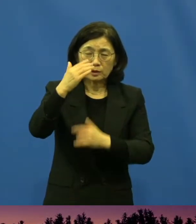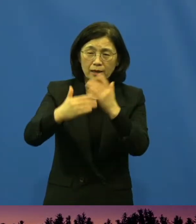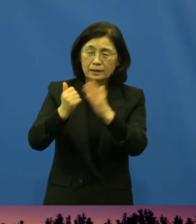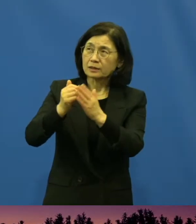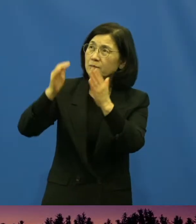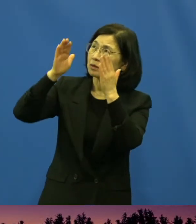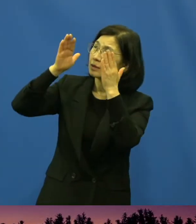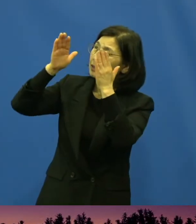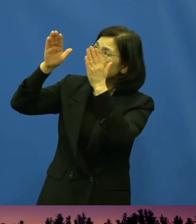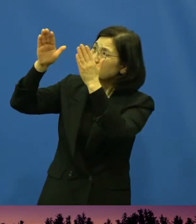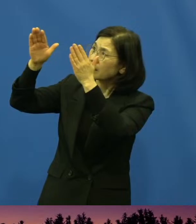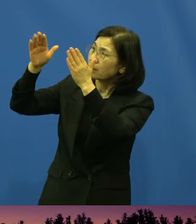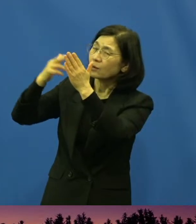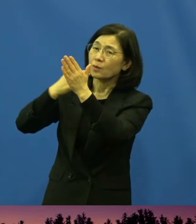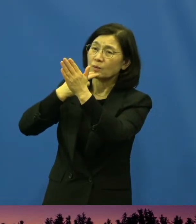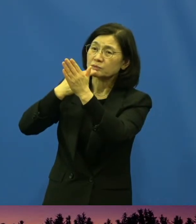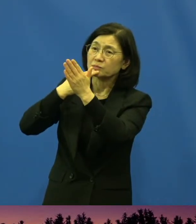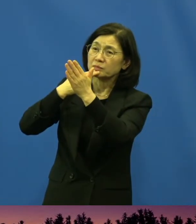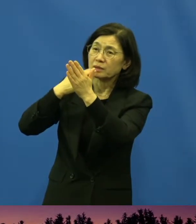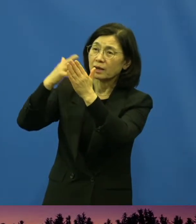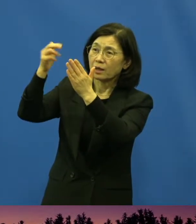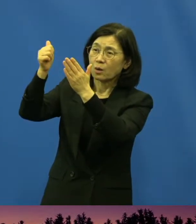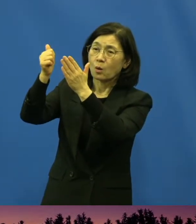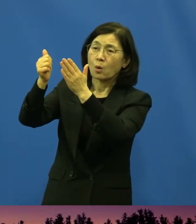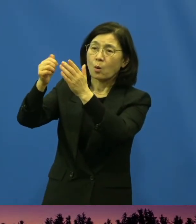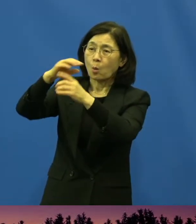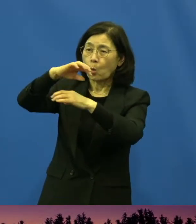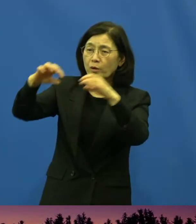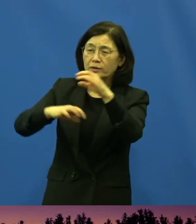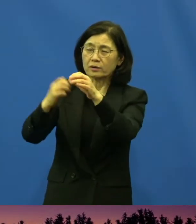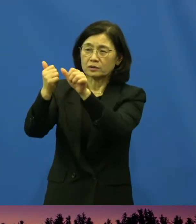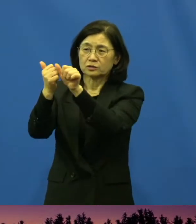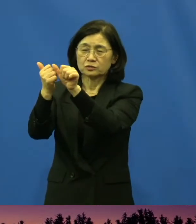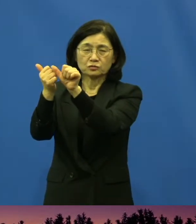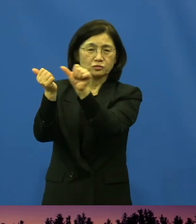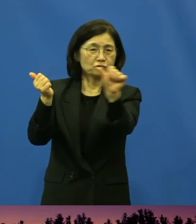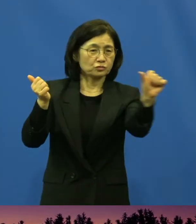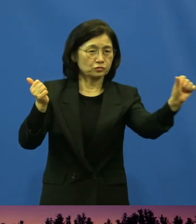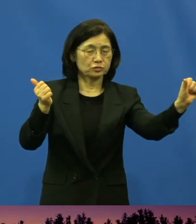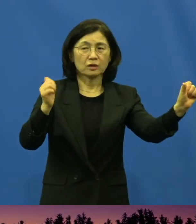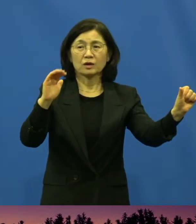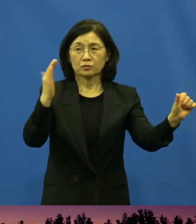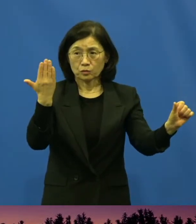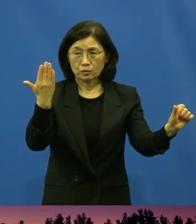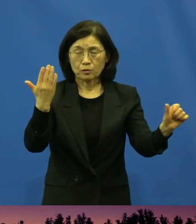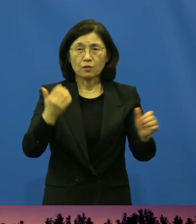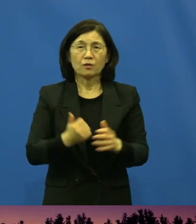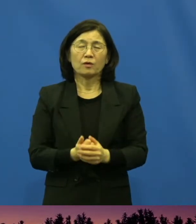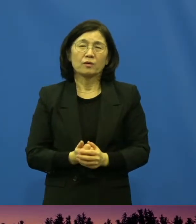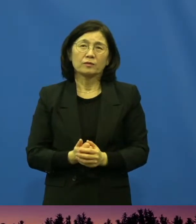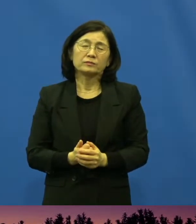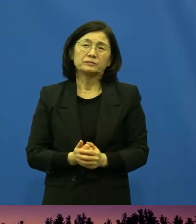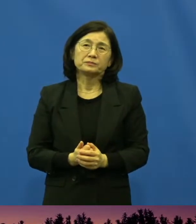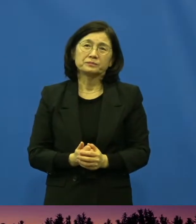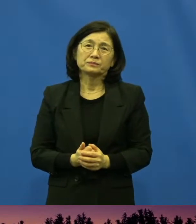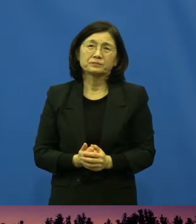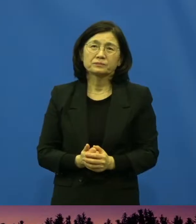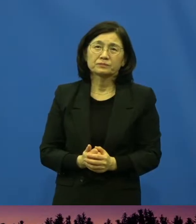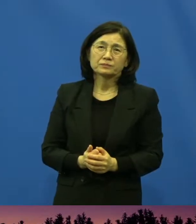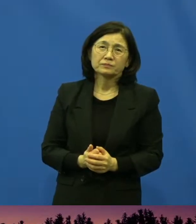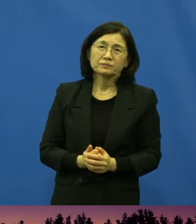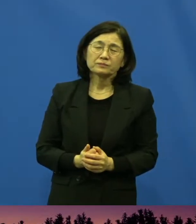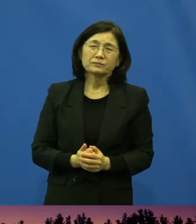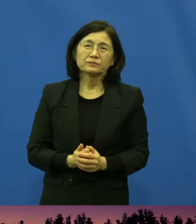하나님을 등지고 있었고, 죄를 향해 있었고, 또 죄를 지으려고 작정하고 죄의 방향을 바라보고 살았다는 거죠.